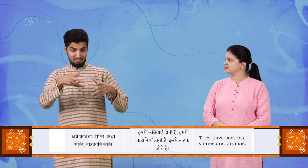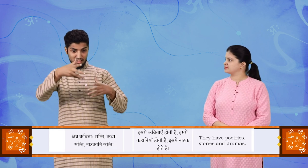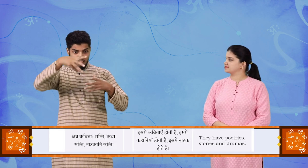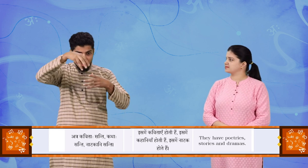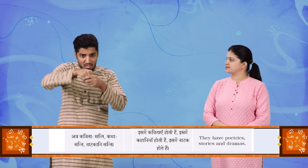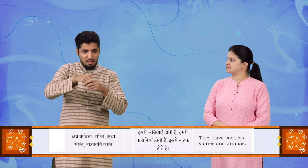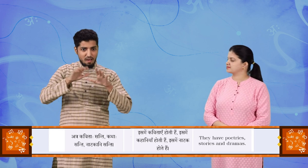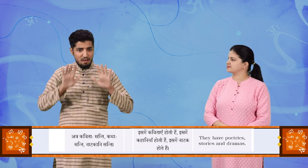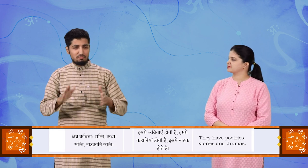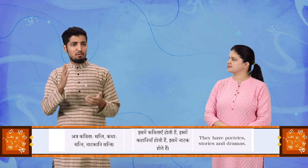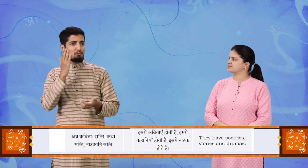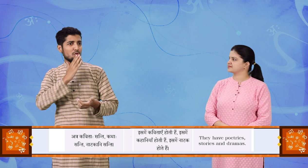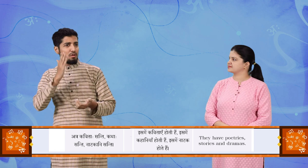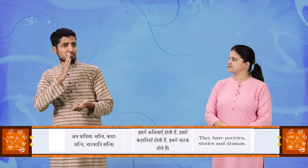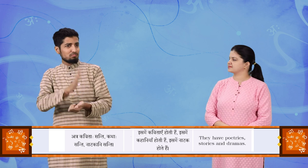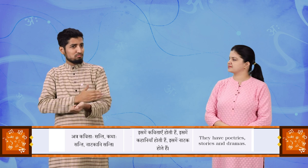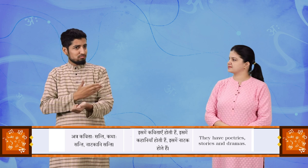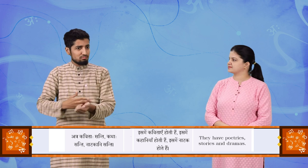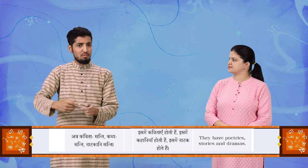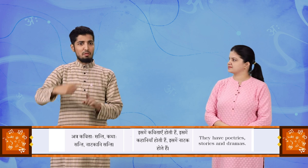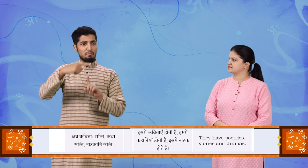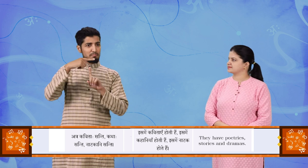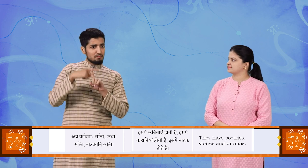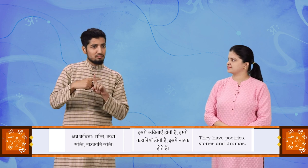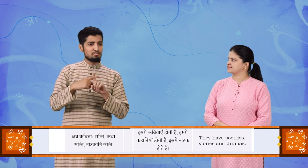हसंते तथा हसंती नाटक कहानी समिति